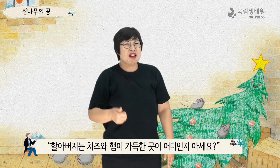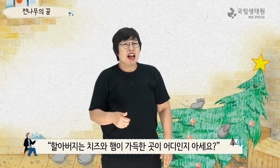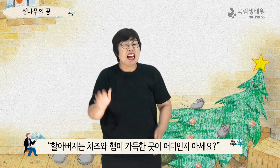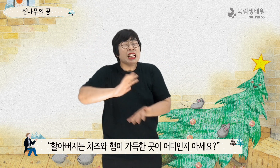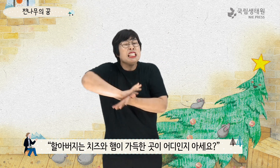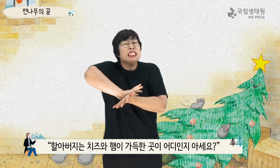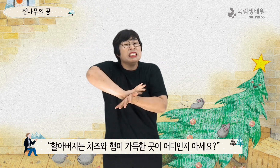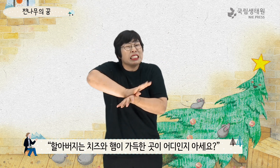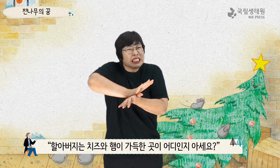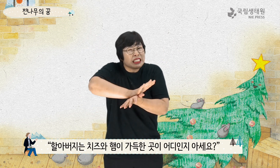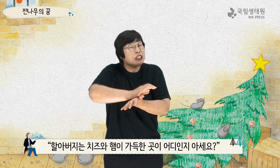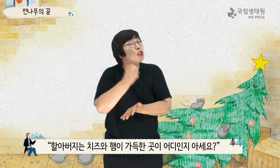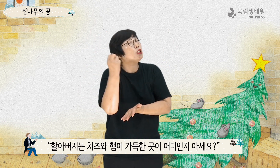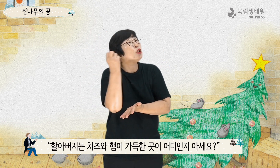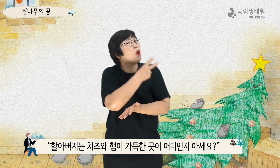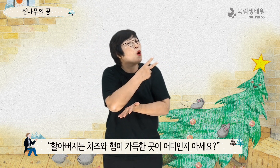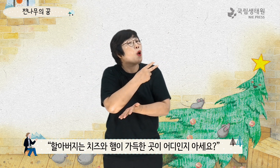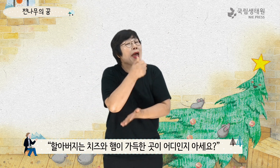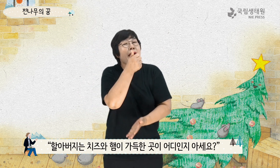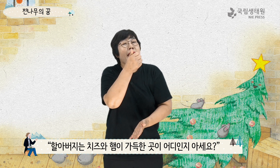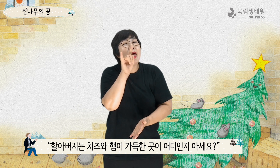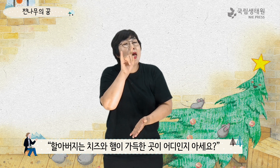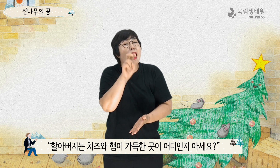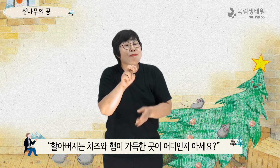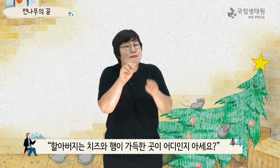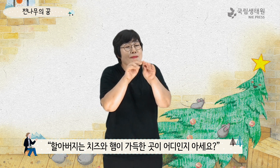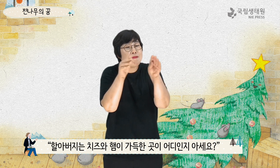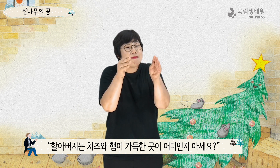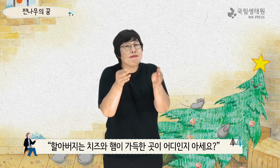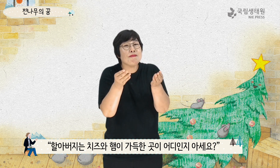할아버지는 치즈와 햄이 가득한 곳이 어딘지 아세요?